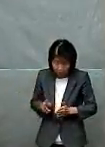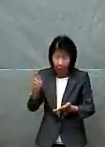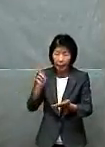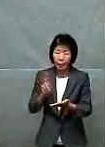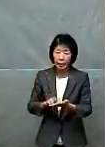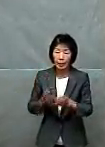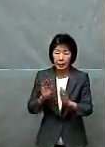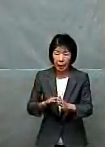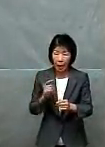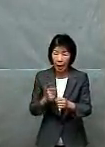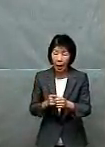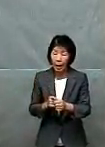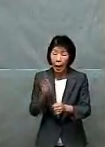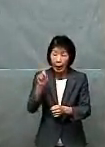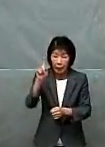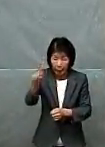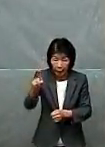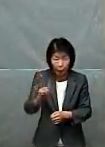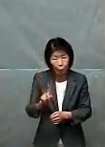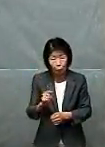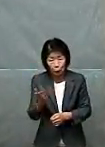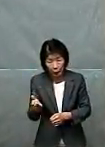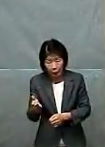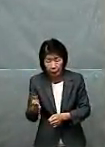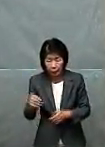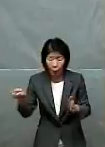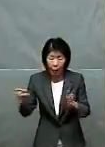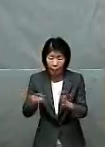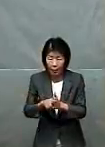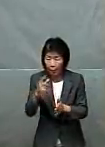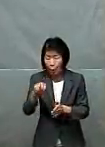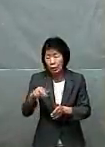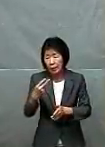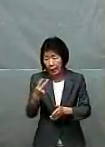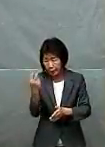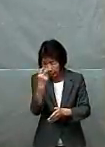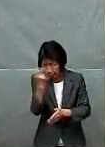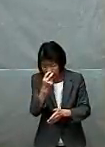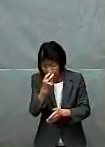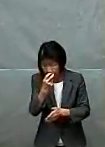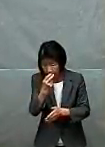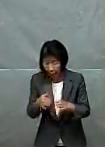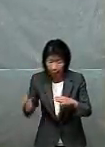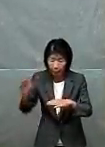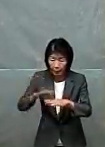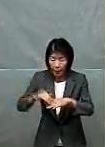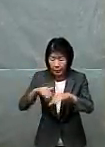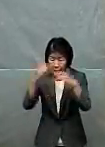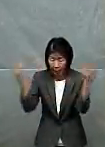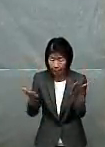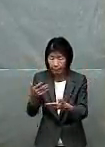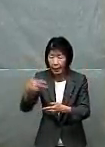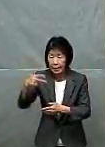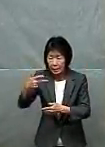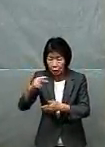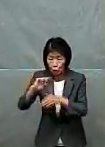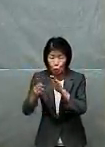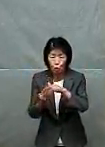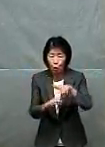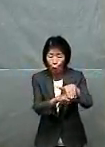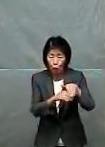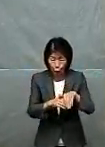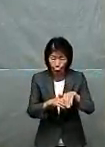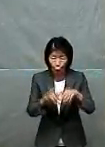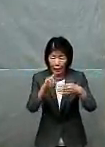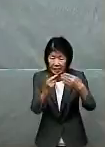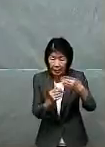来シーズンにつきましては、これまでのモニタリング検査に加え、全市町村においてシーズン最初の段